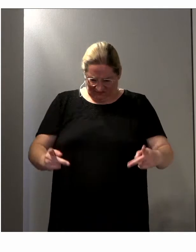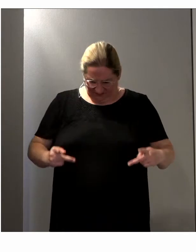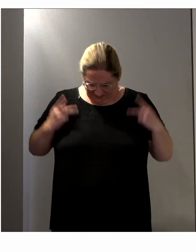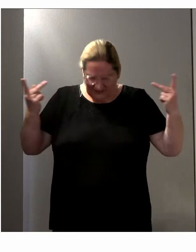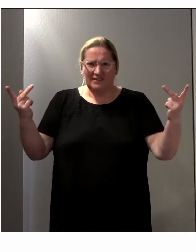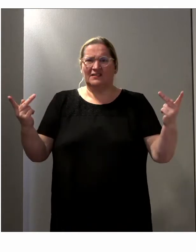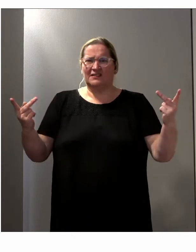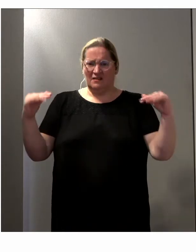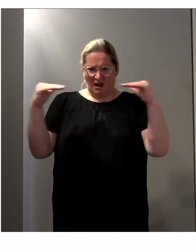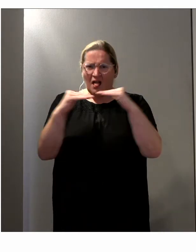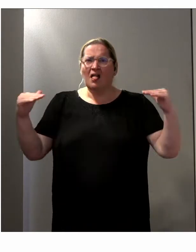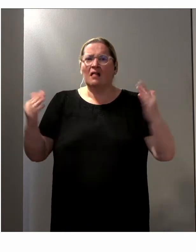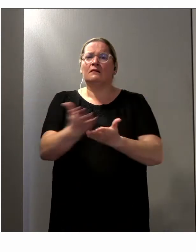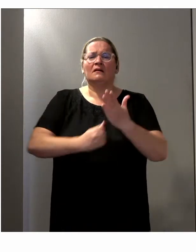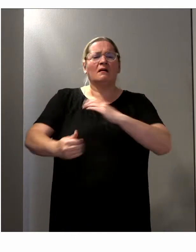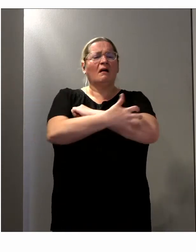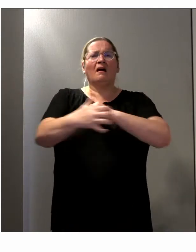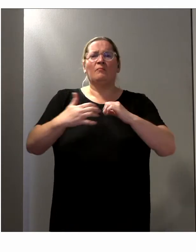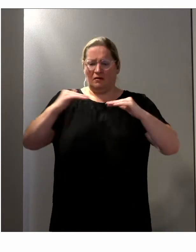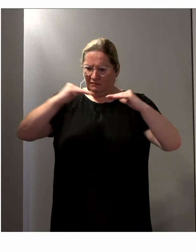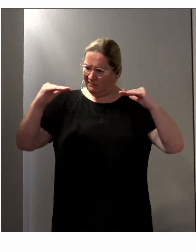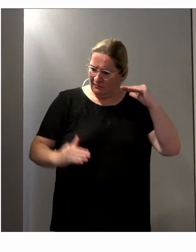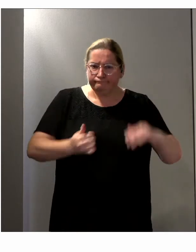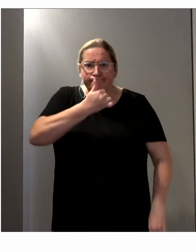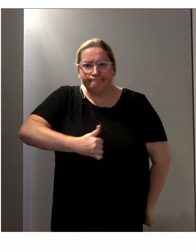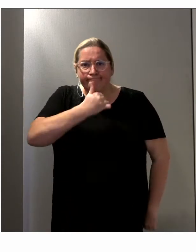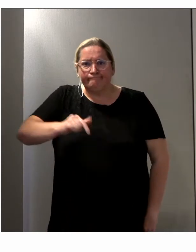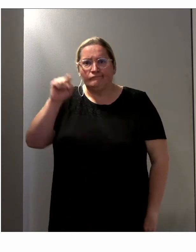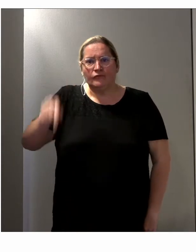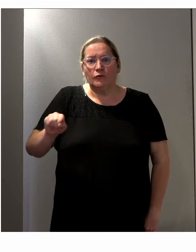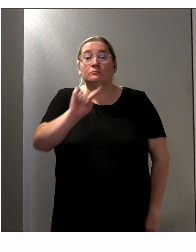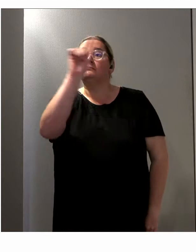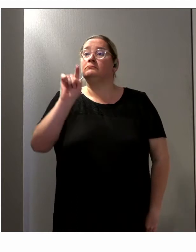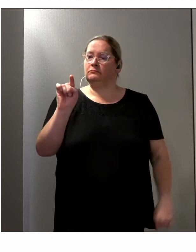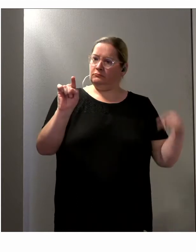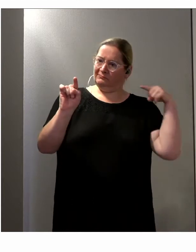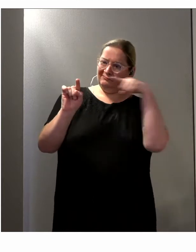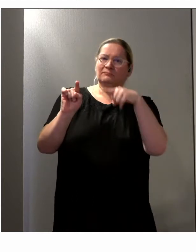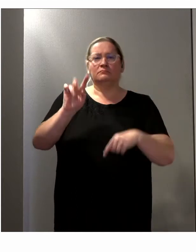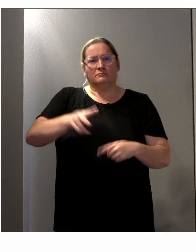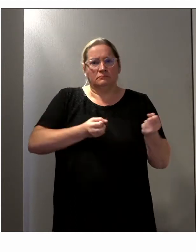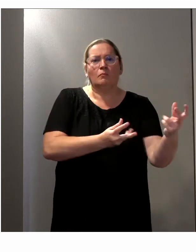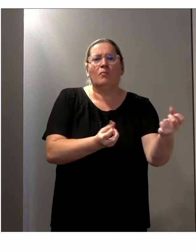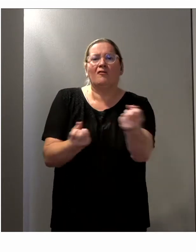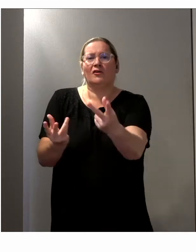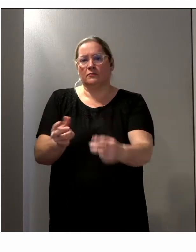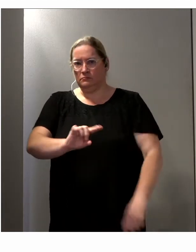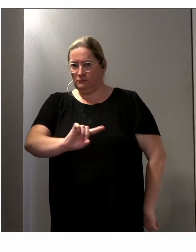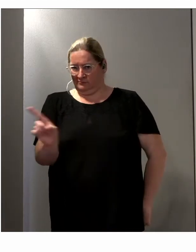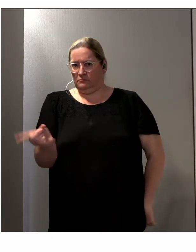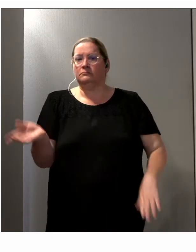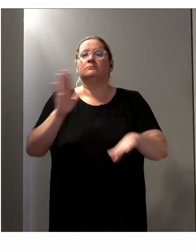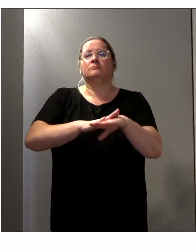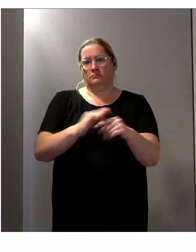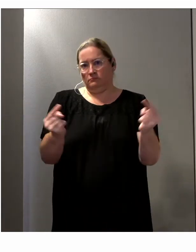seuil de pauvreté? Loin d'être une interrogation provocatrice, c'est